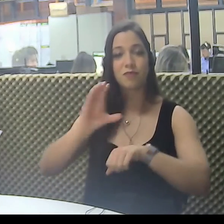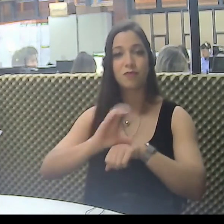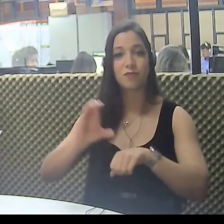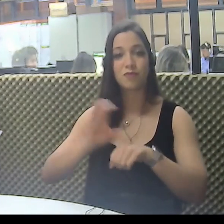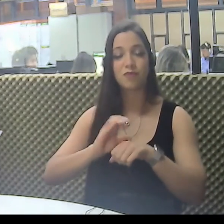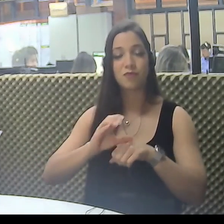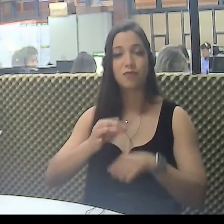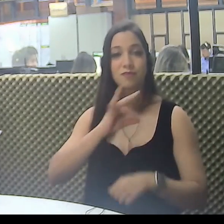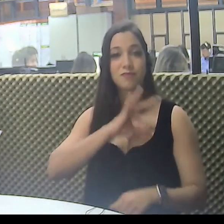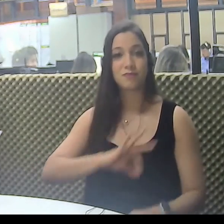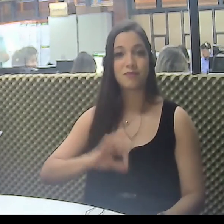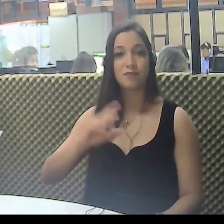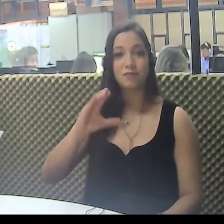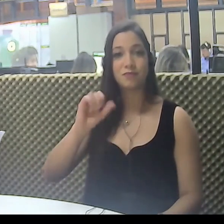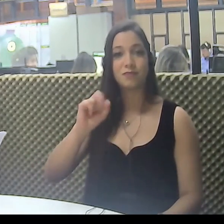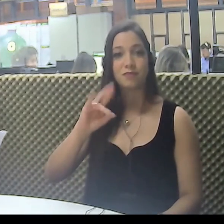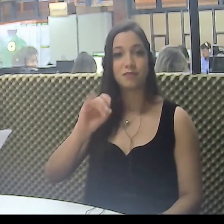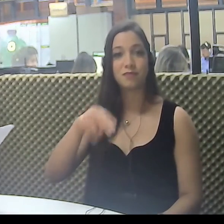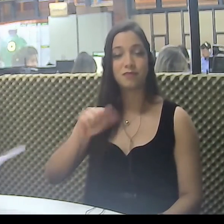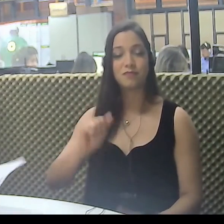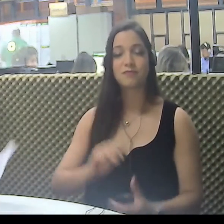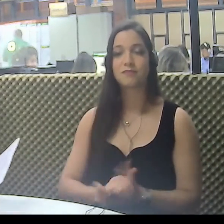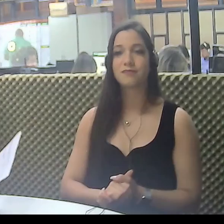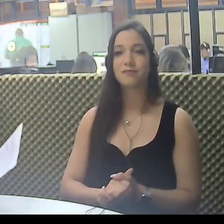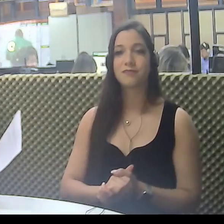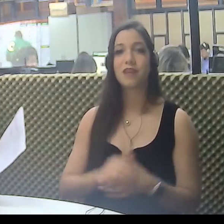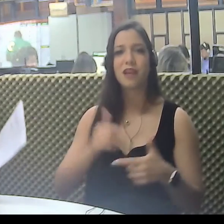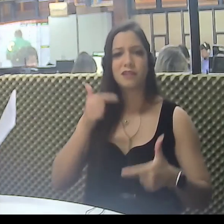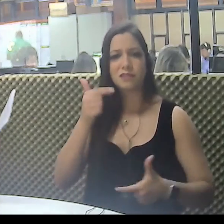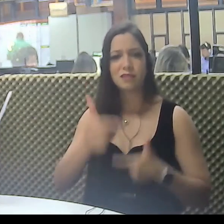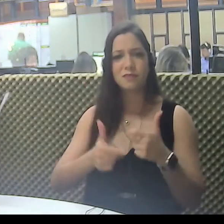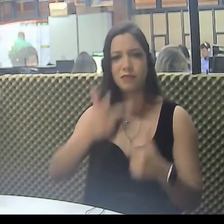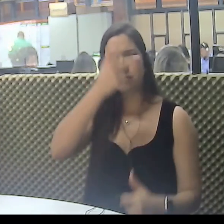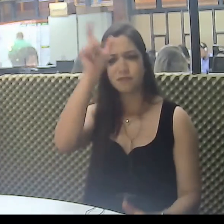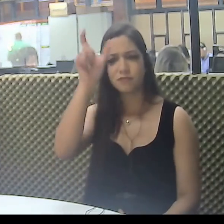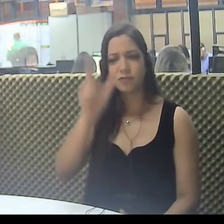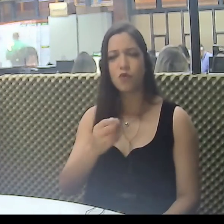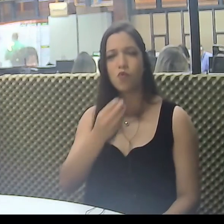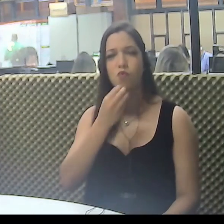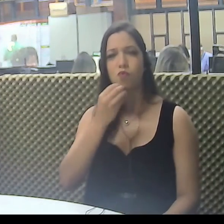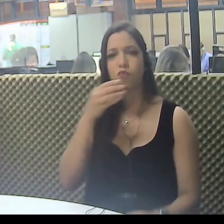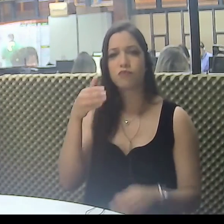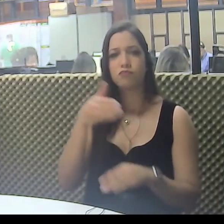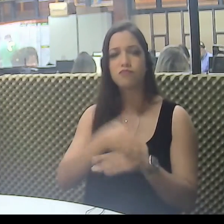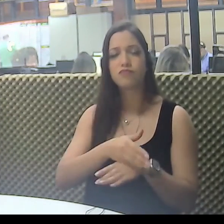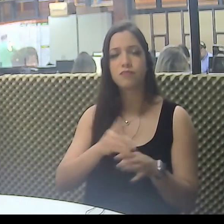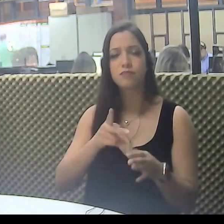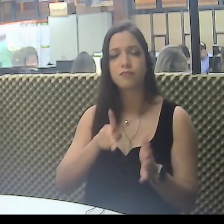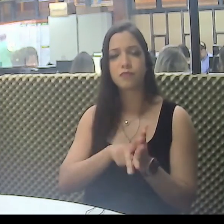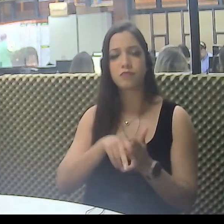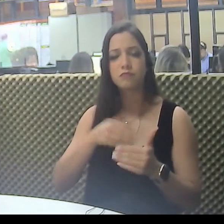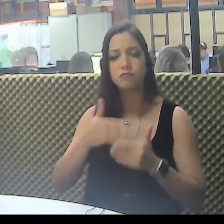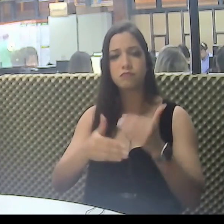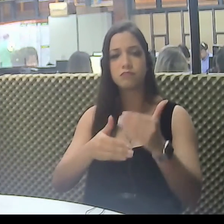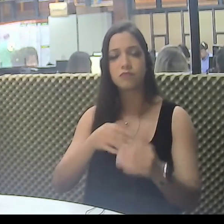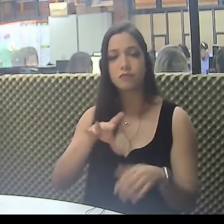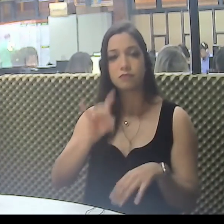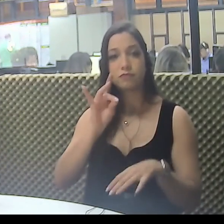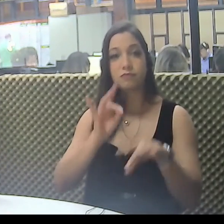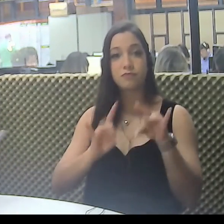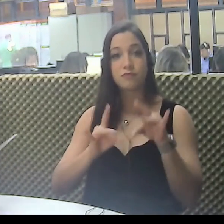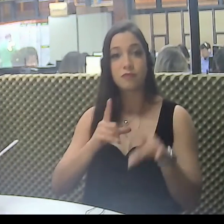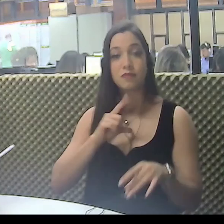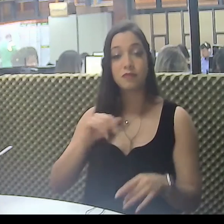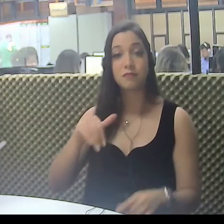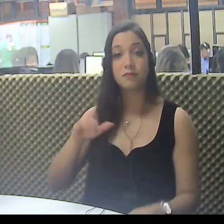Emprego e Renda, Cristina Palhares. E o trabalhador, ele terá a oportunidade de participar de processo seletivo, porque lá serão